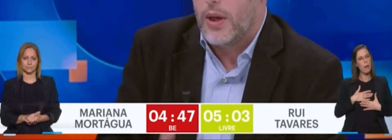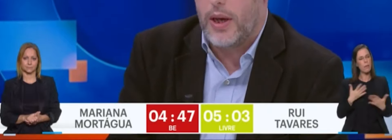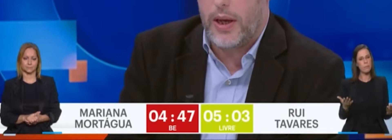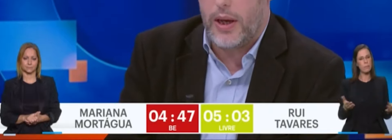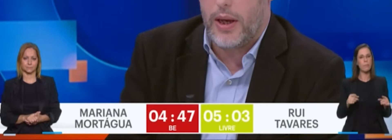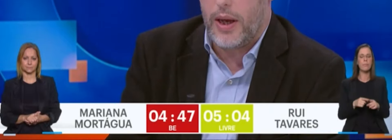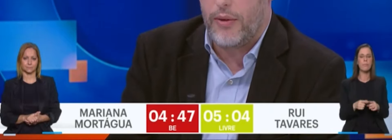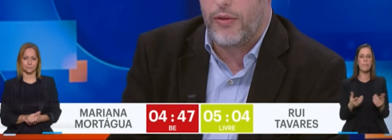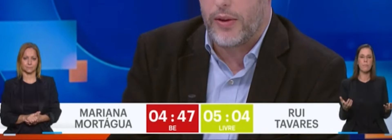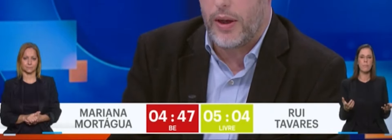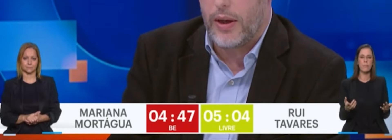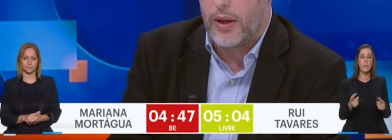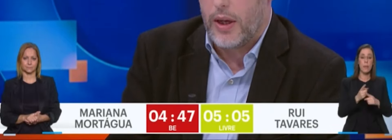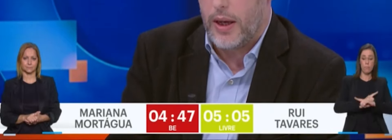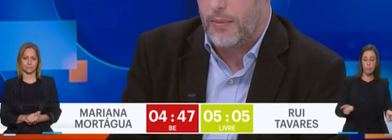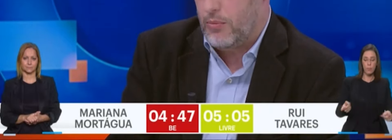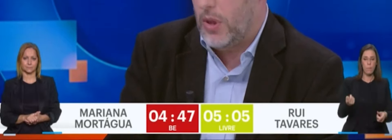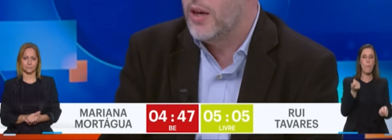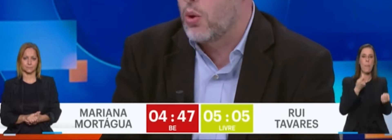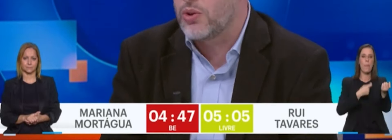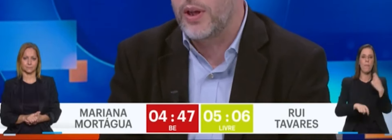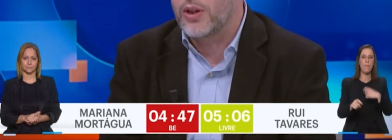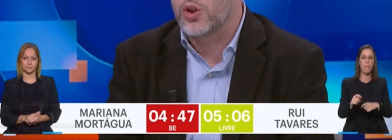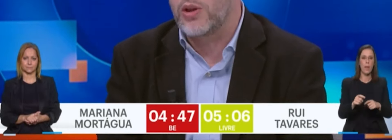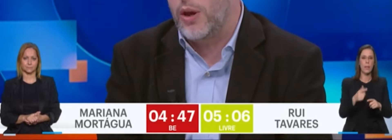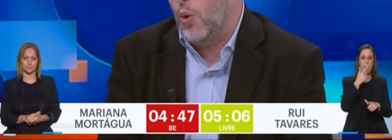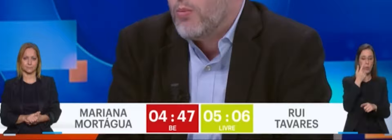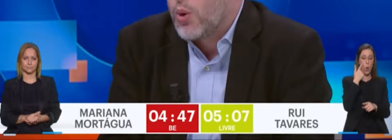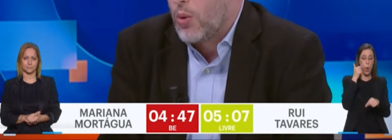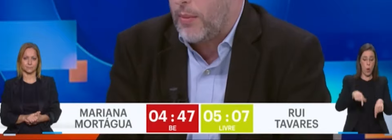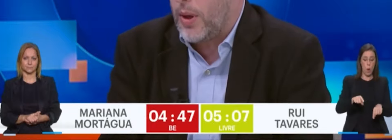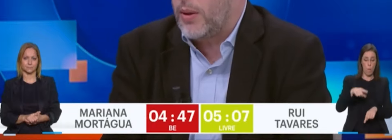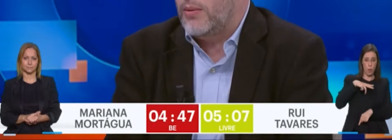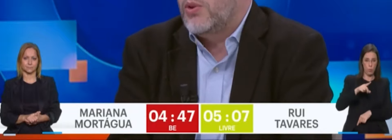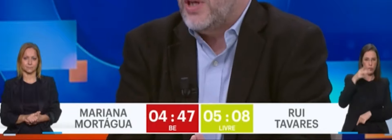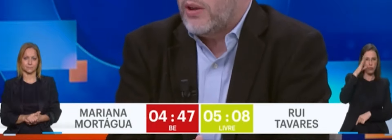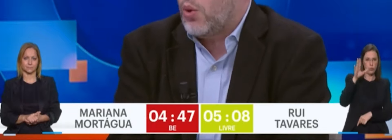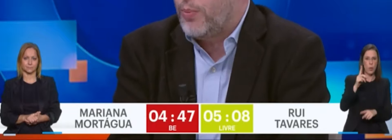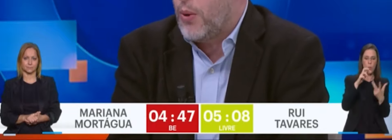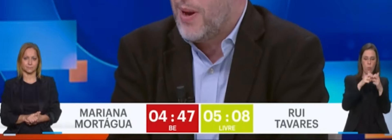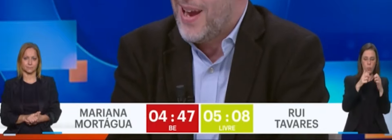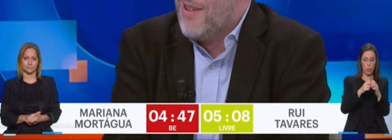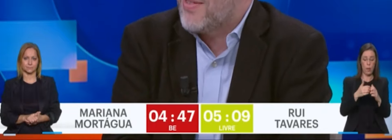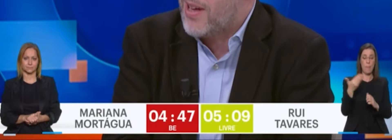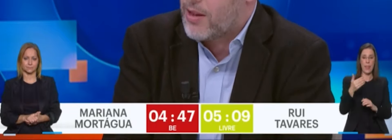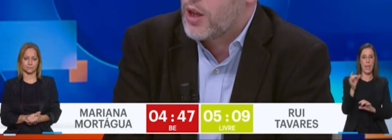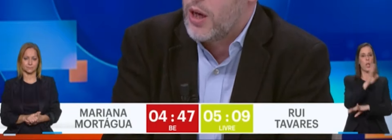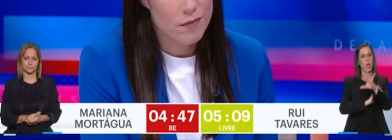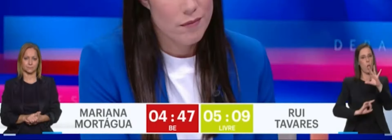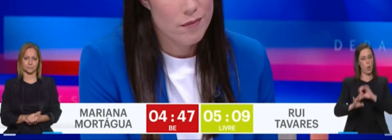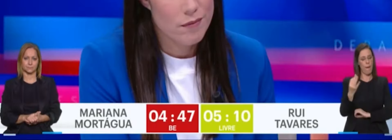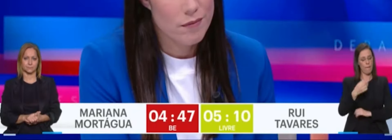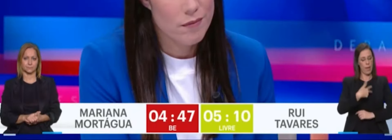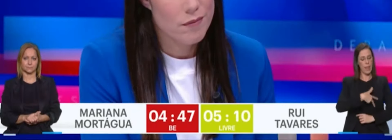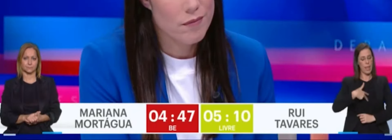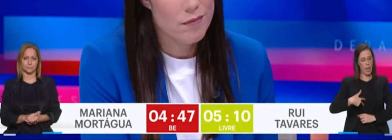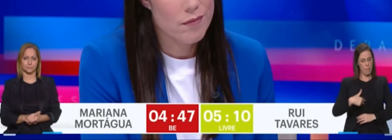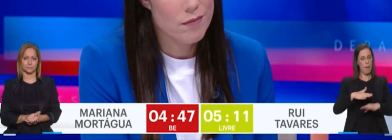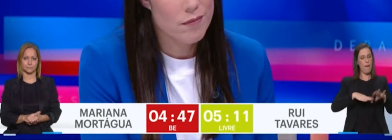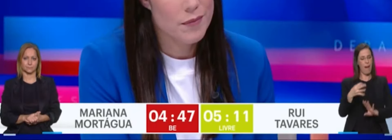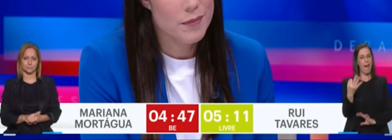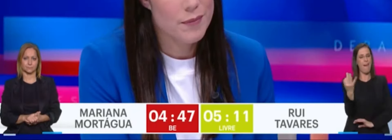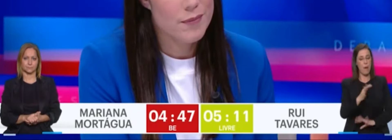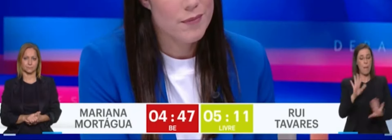a a a venda e a não residentes tem um problema de direito europeu É verdade que a dinamarc ou faz mas a